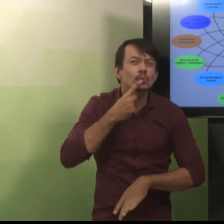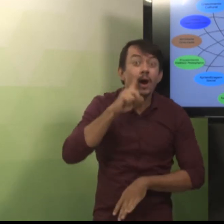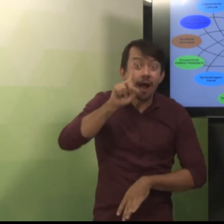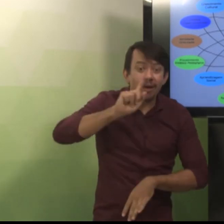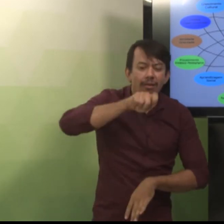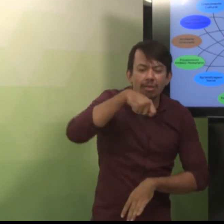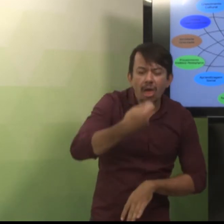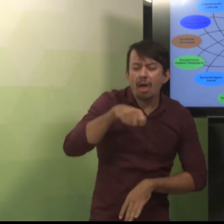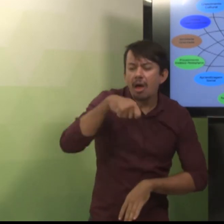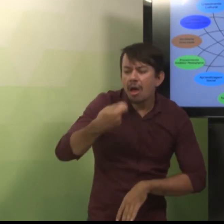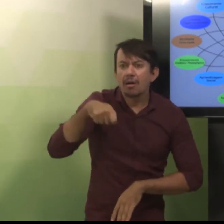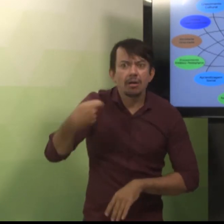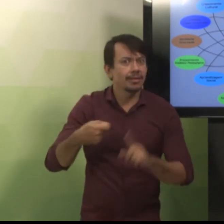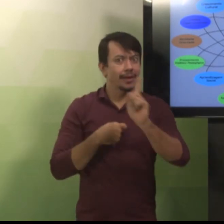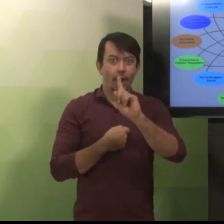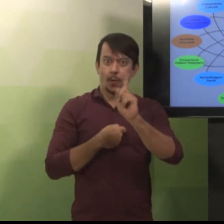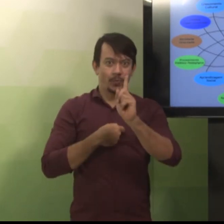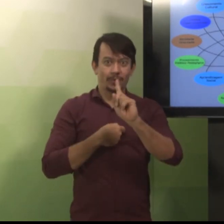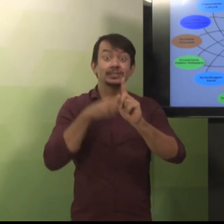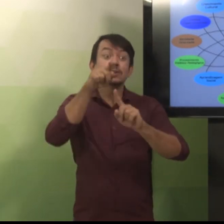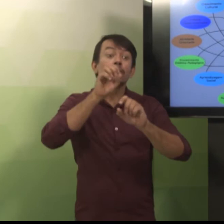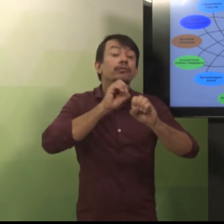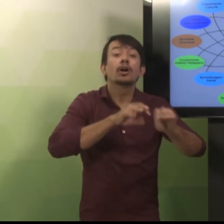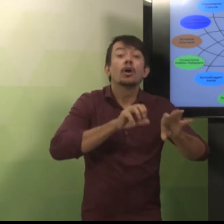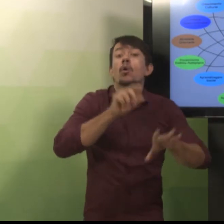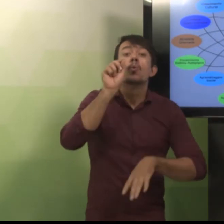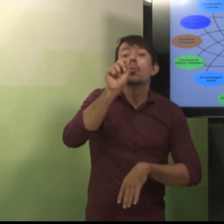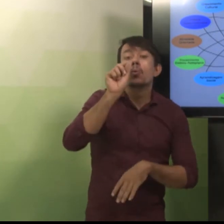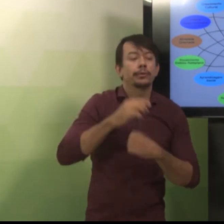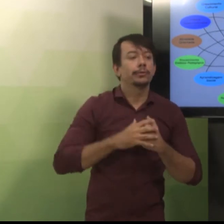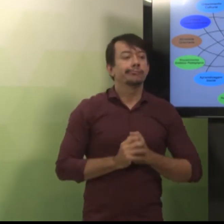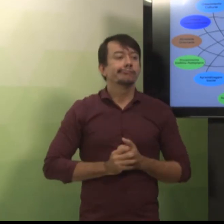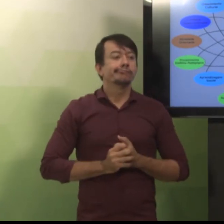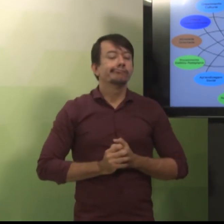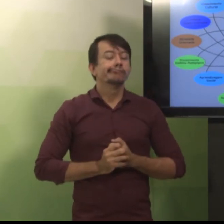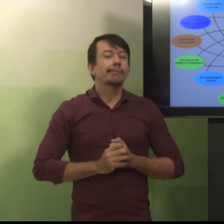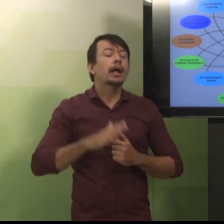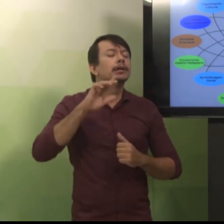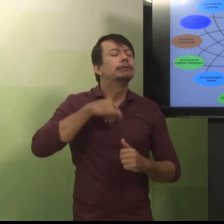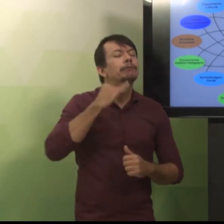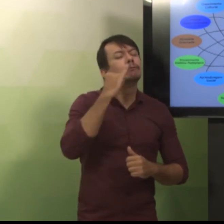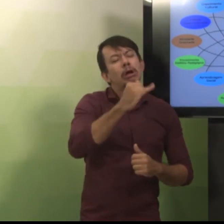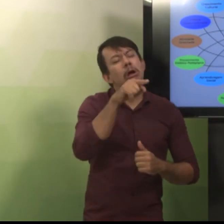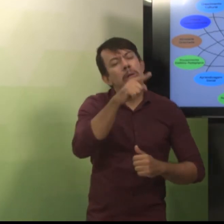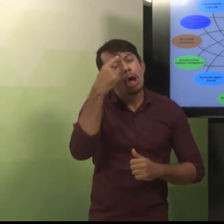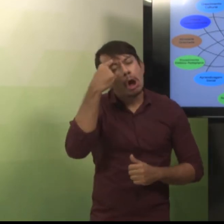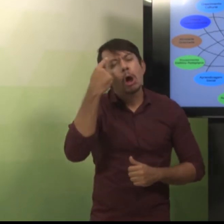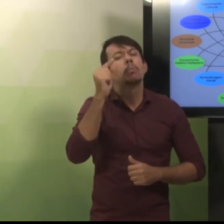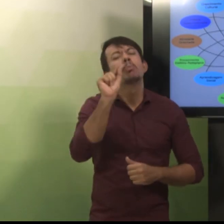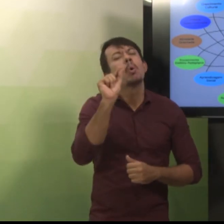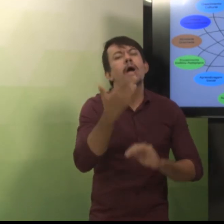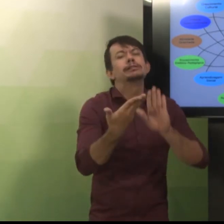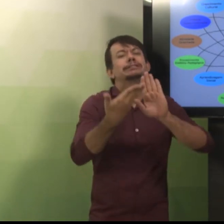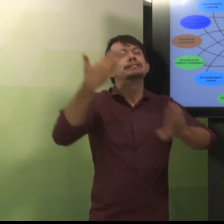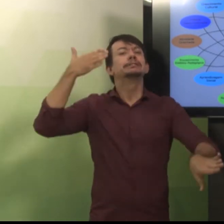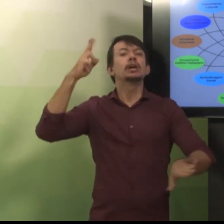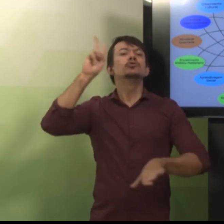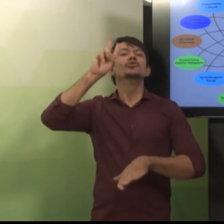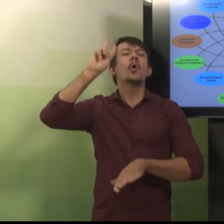Não. Alguns surdos pensam que irá só ensinar sinais, mas não é assim. Eu posso falar com meu aluno, por